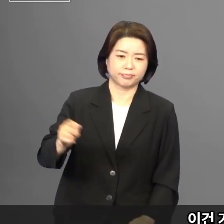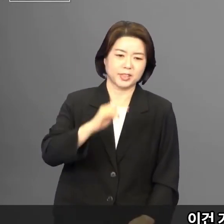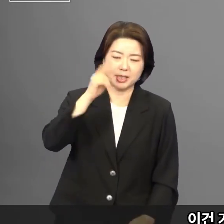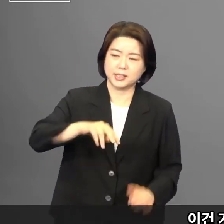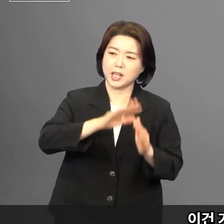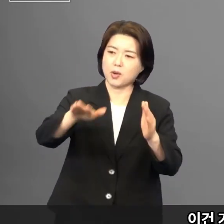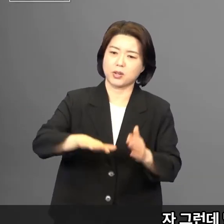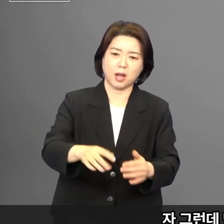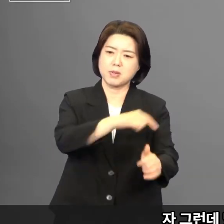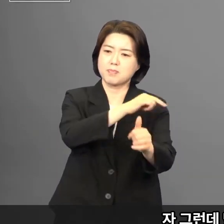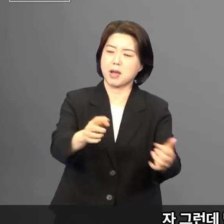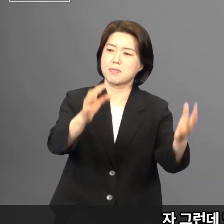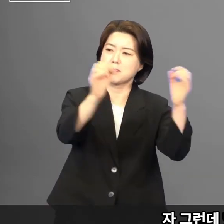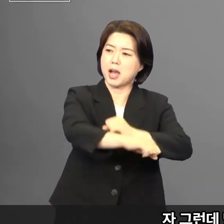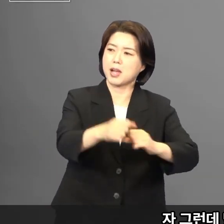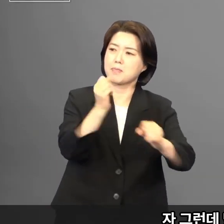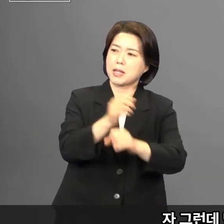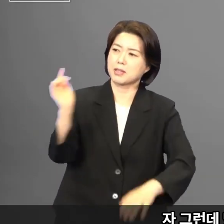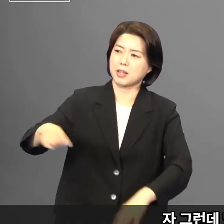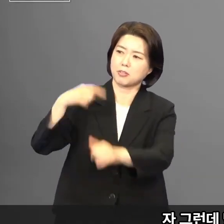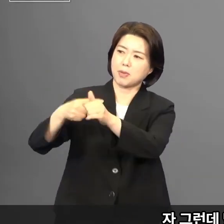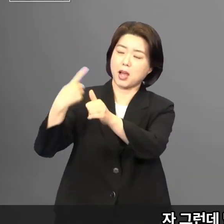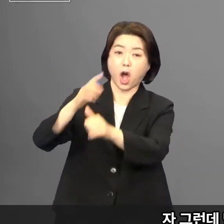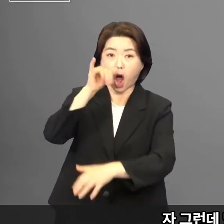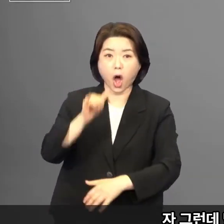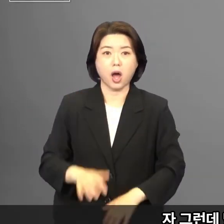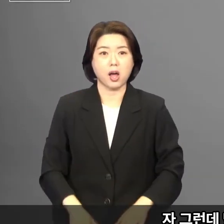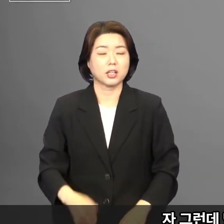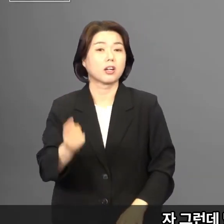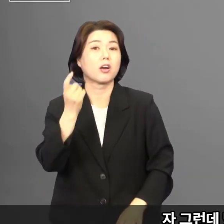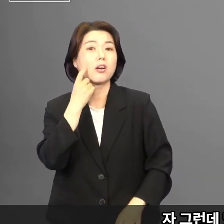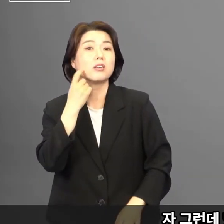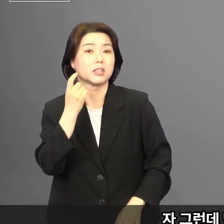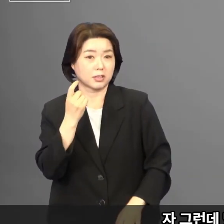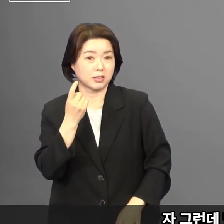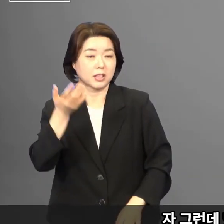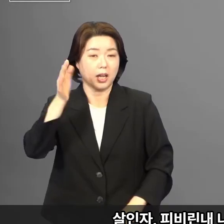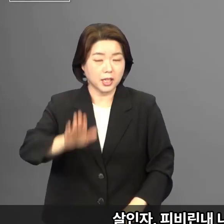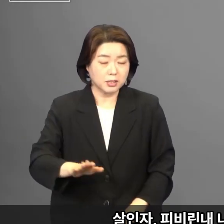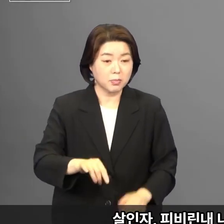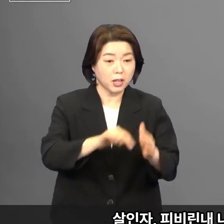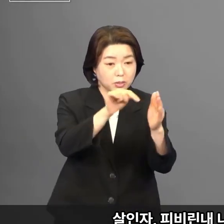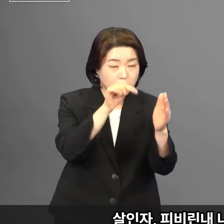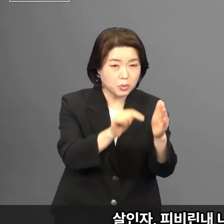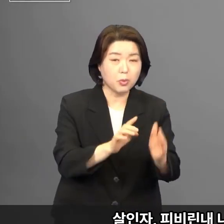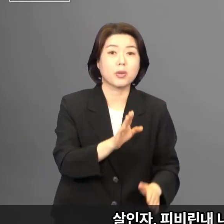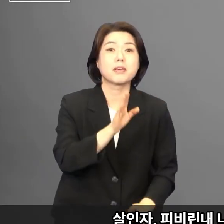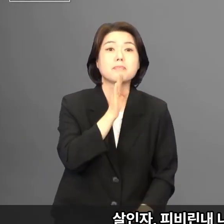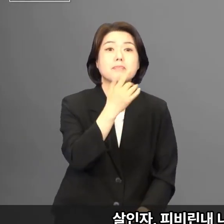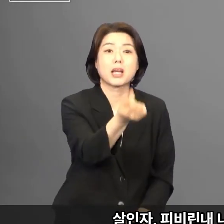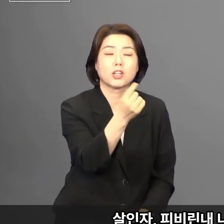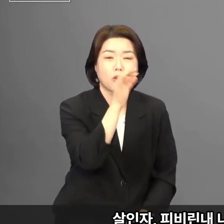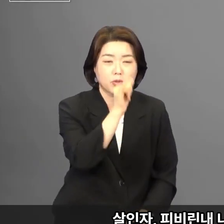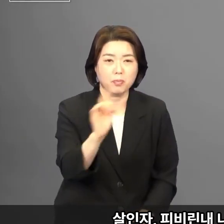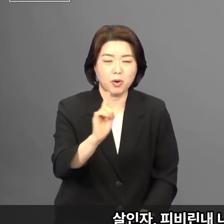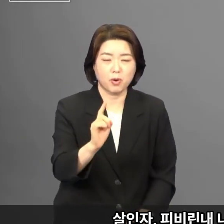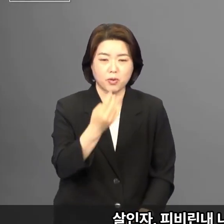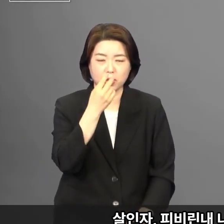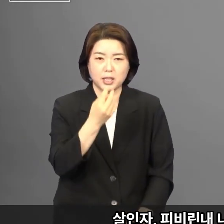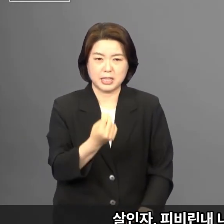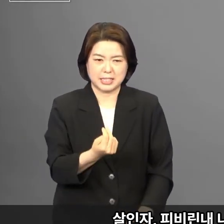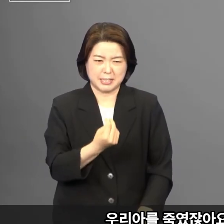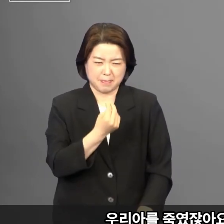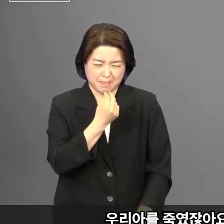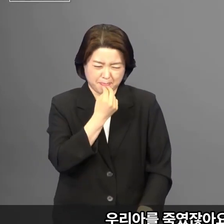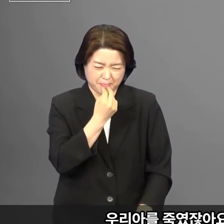이건 거짓말이에요. 자, 그런데 맞는 말이 있어요. 살인자, 피비린내 자. 왜 말이